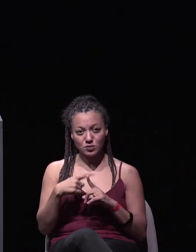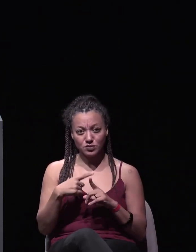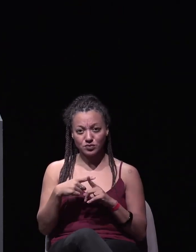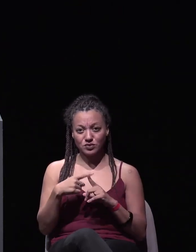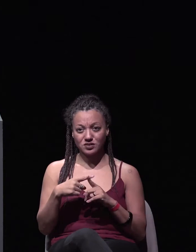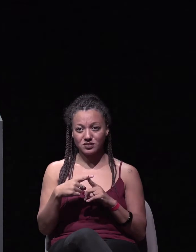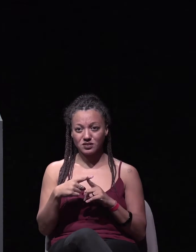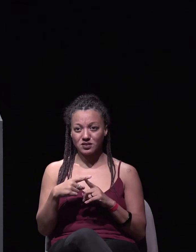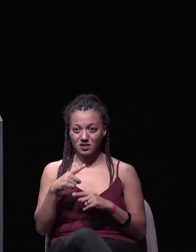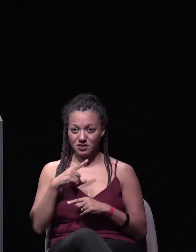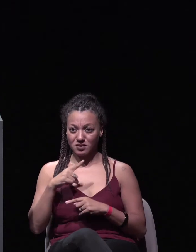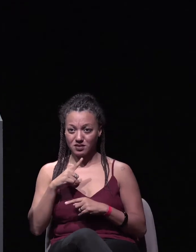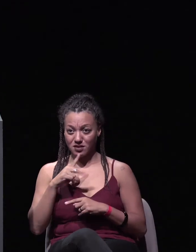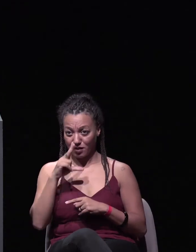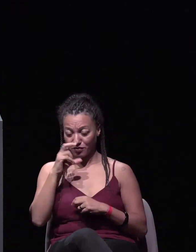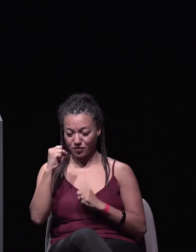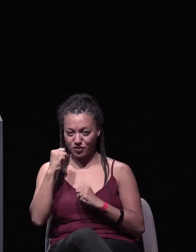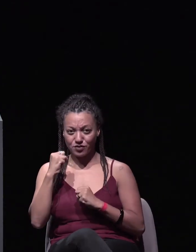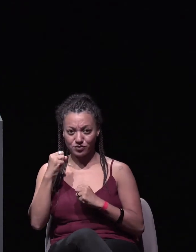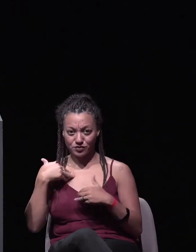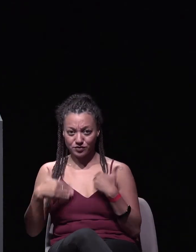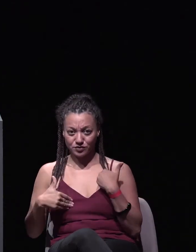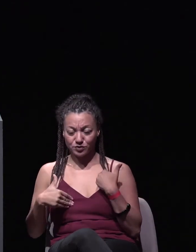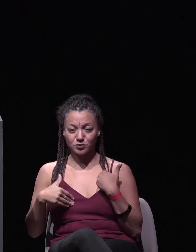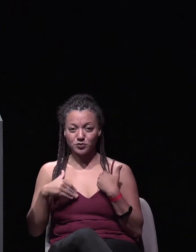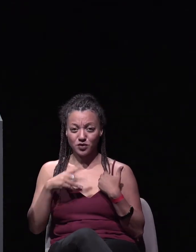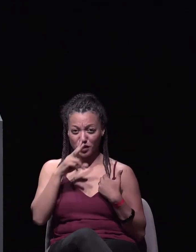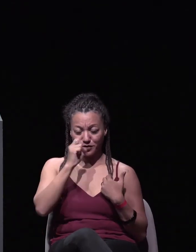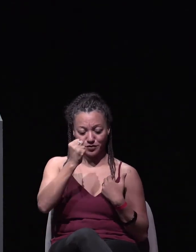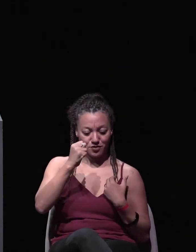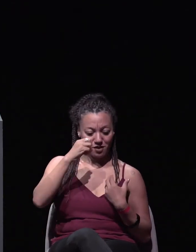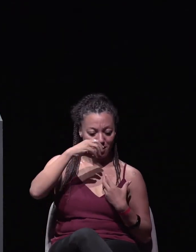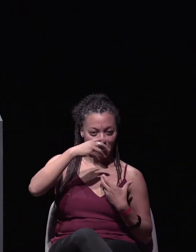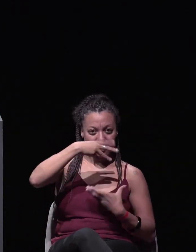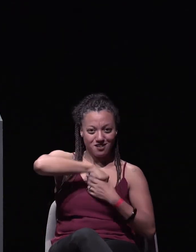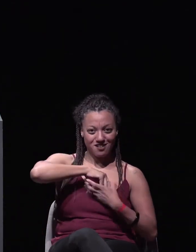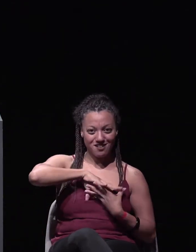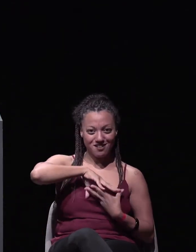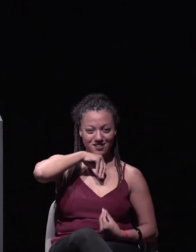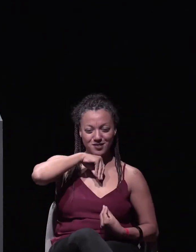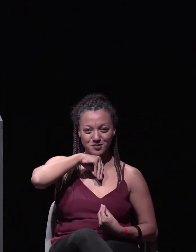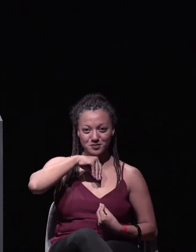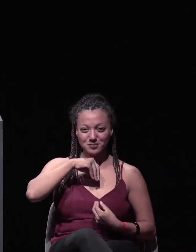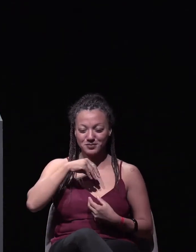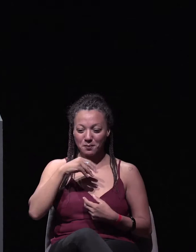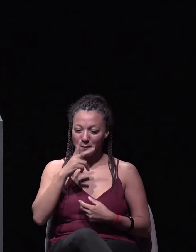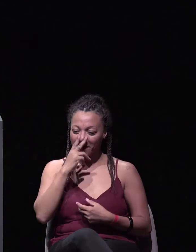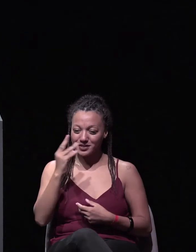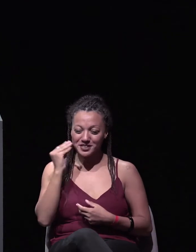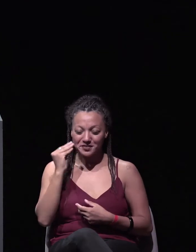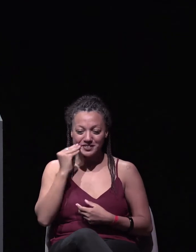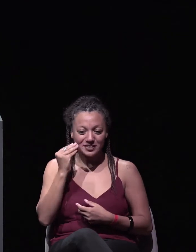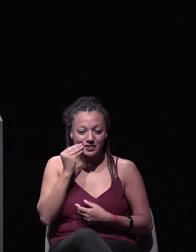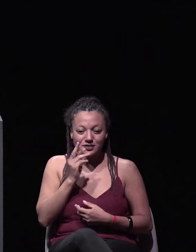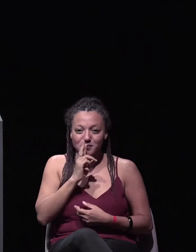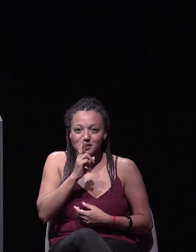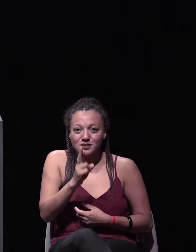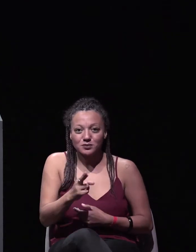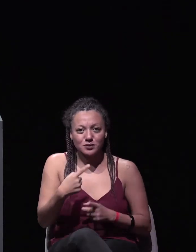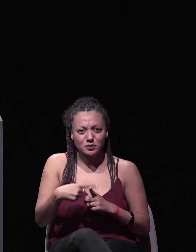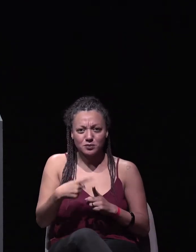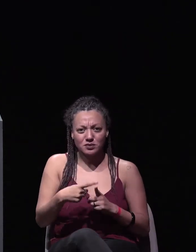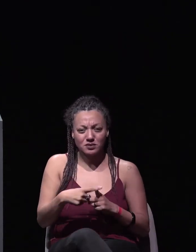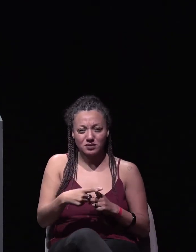pela força da alma. É como se ele estivesse fazendo isso, né, tentando plasmar uma possível resposta a tudo que era